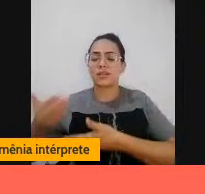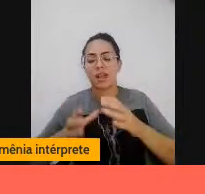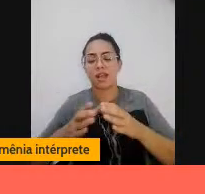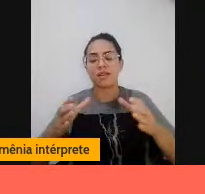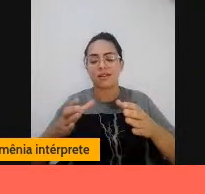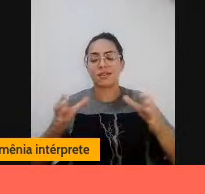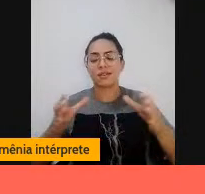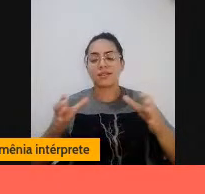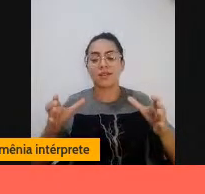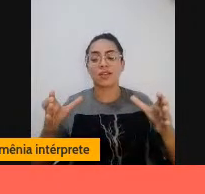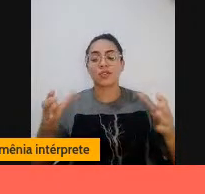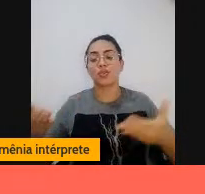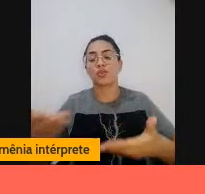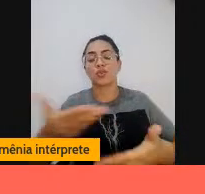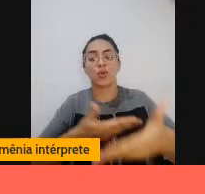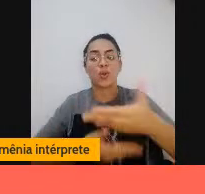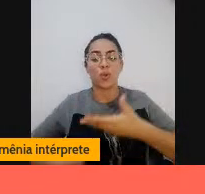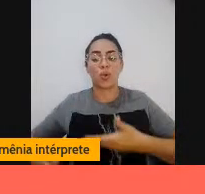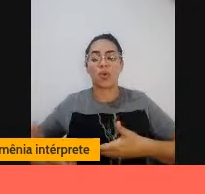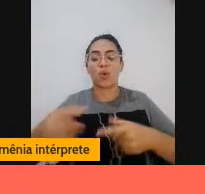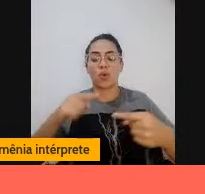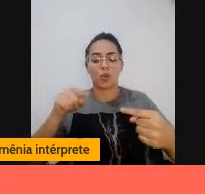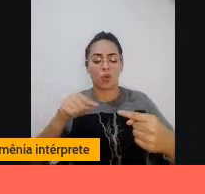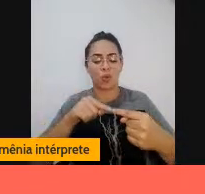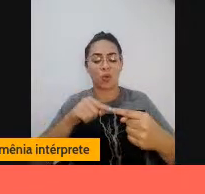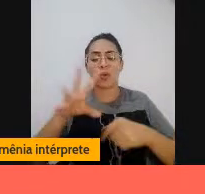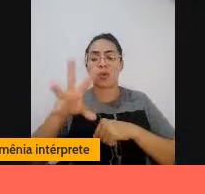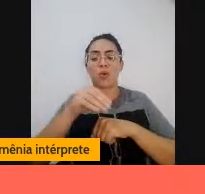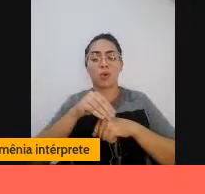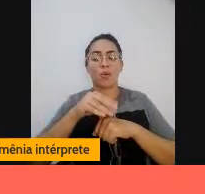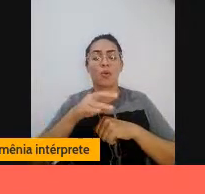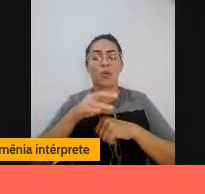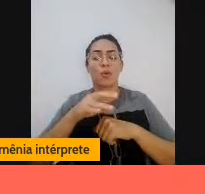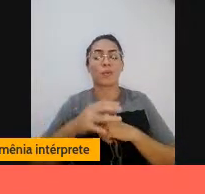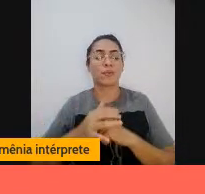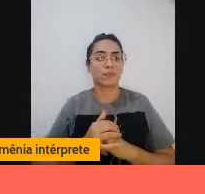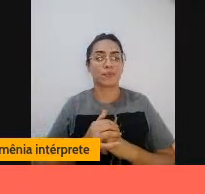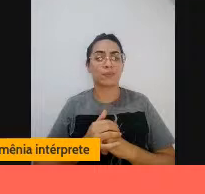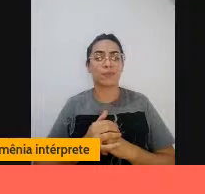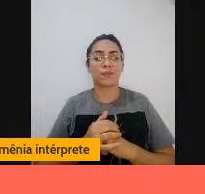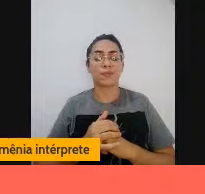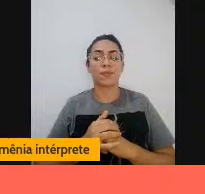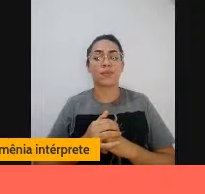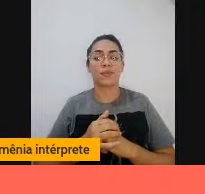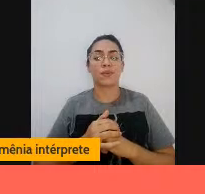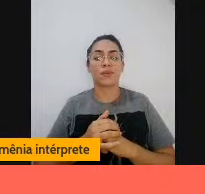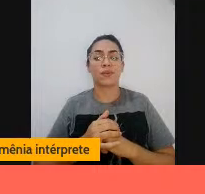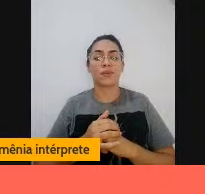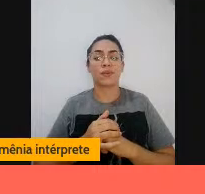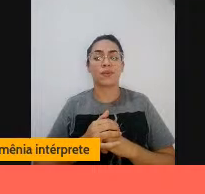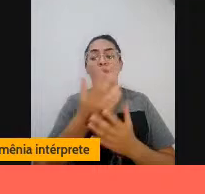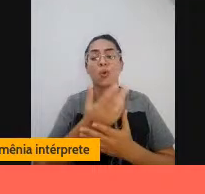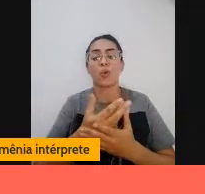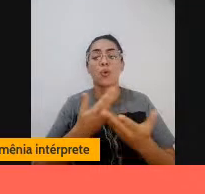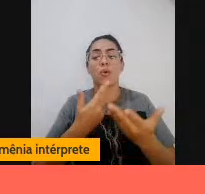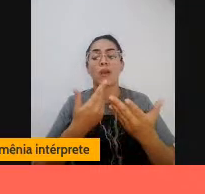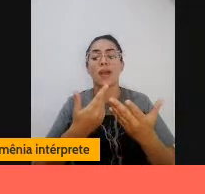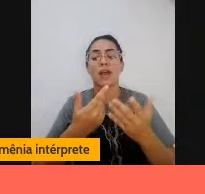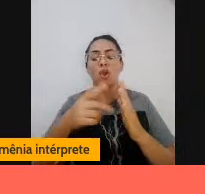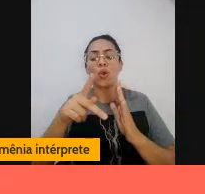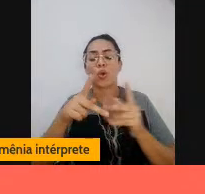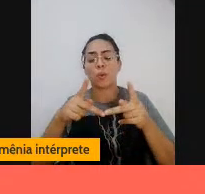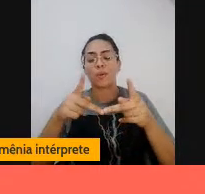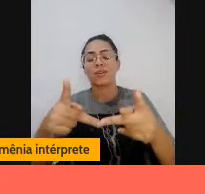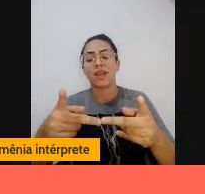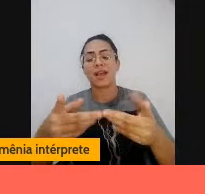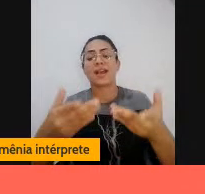em torno ao conhecimento. Quando nós discutimos o desenho da mostra e pensamos, poderia ser